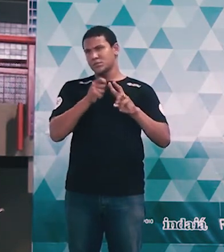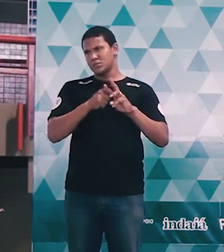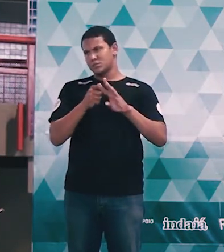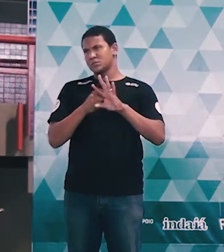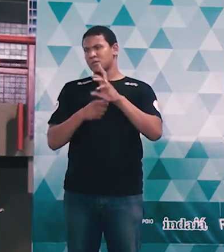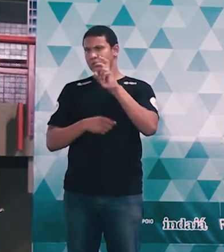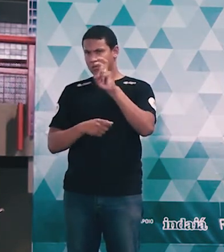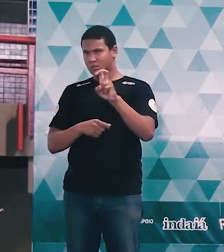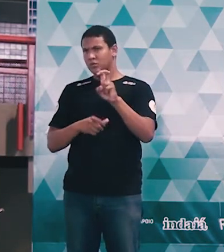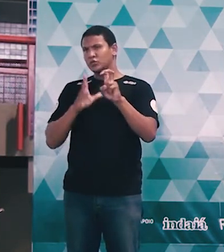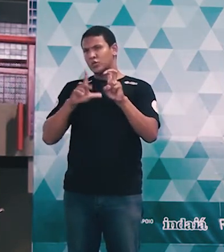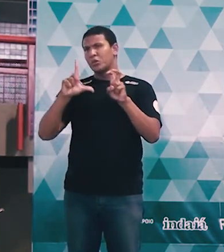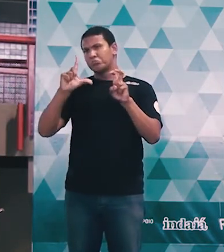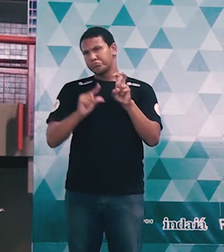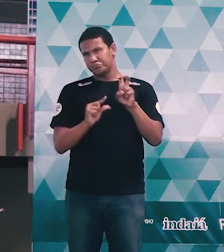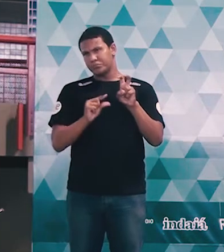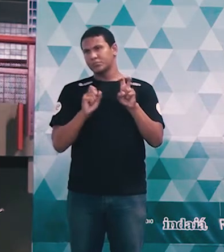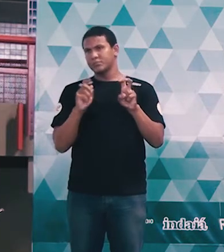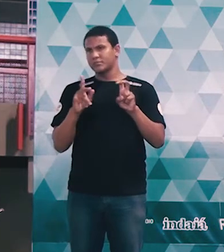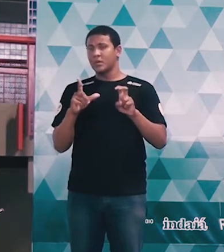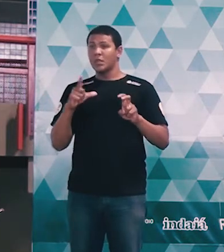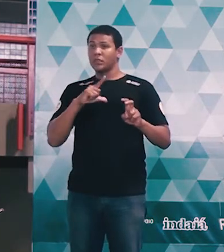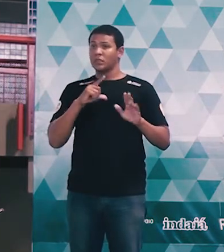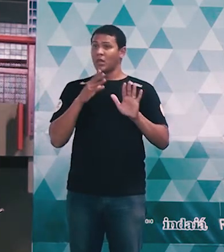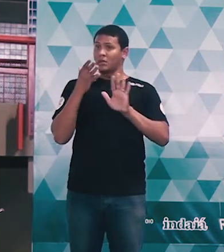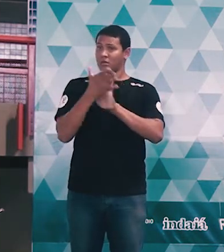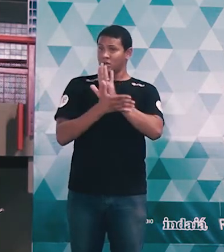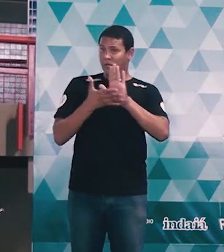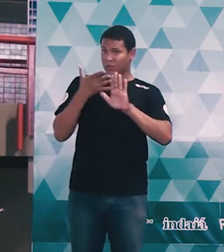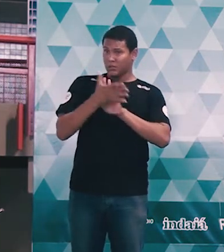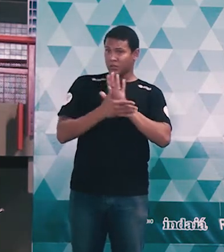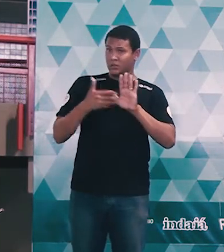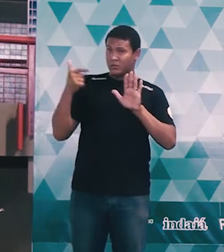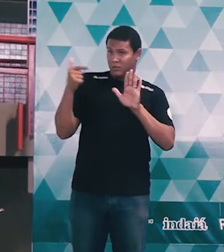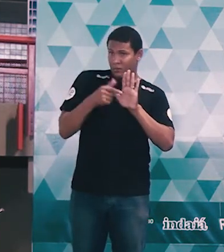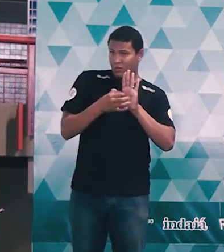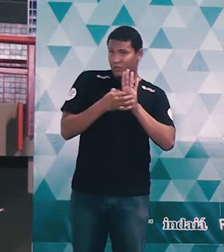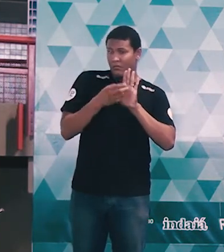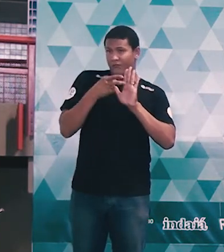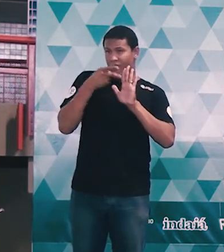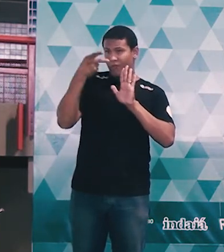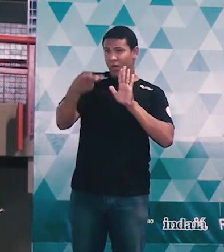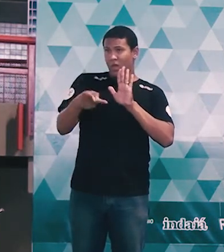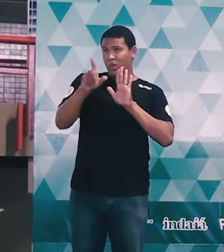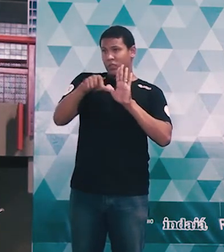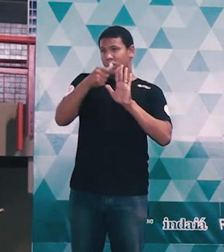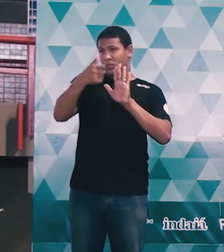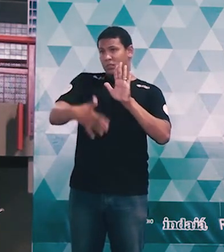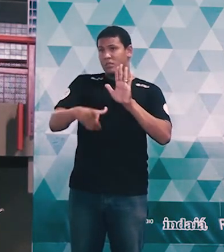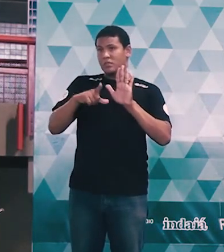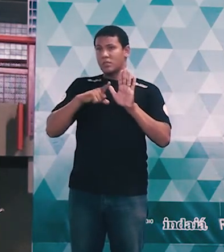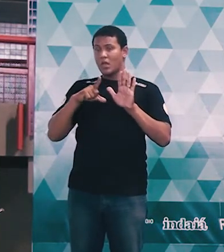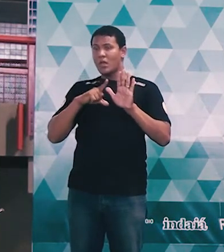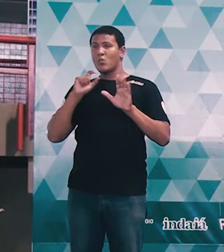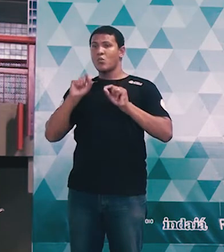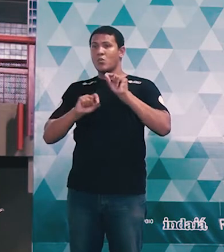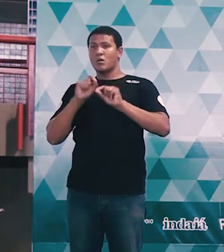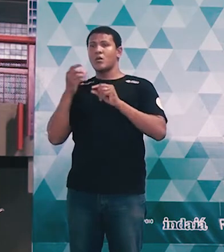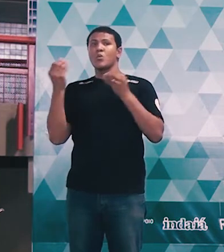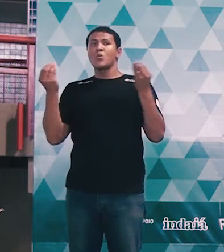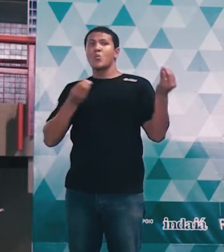O enunciado diz que existe uma política para a reposição dessas vacinas. Como é que é a política? A política é o